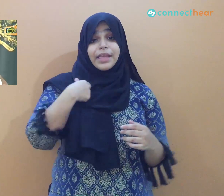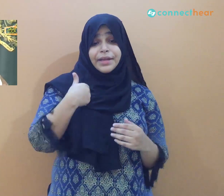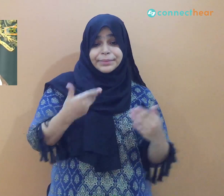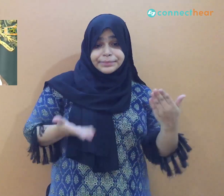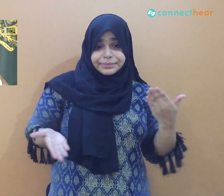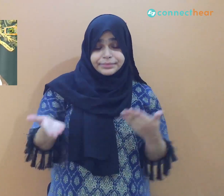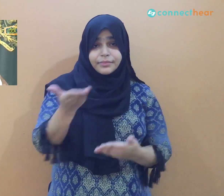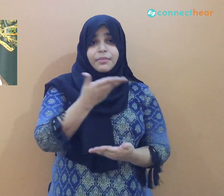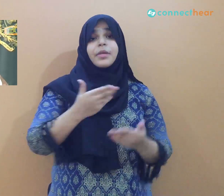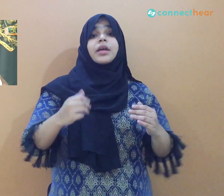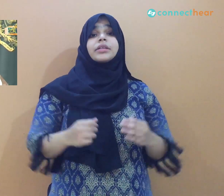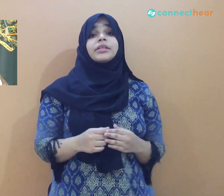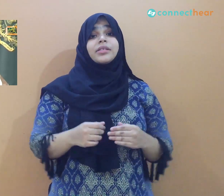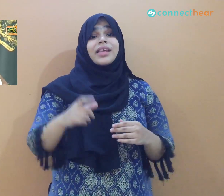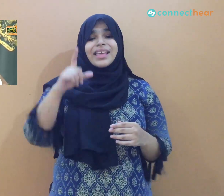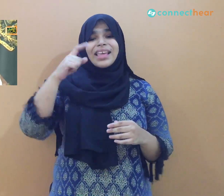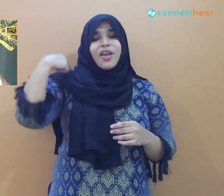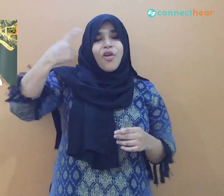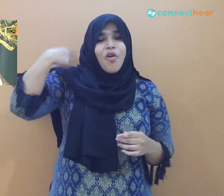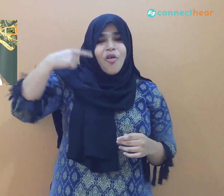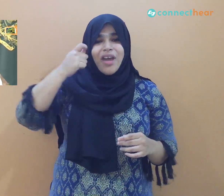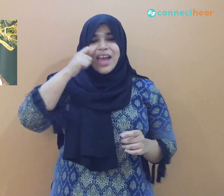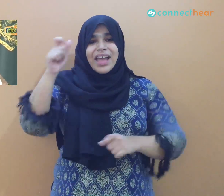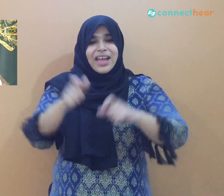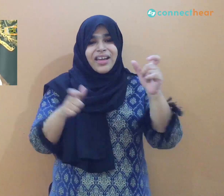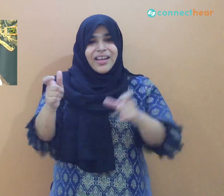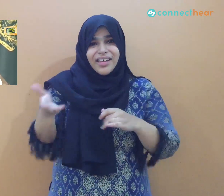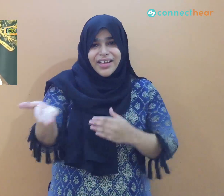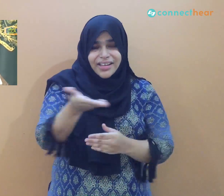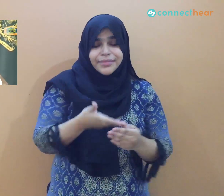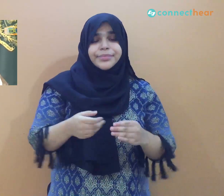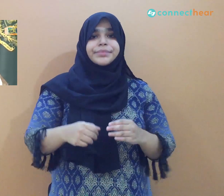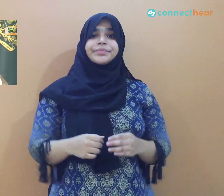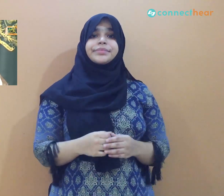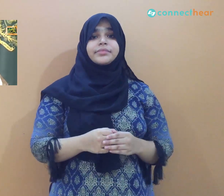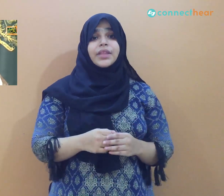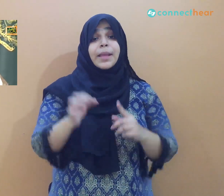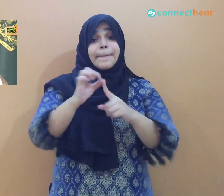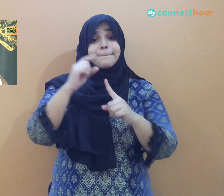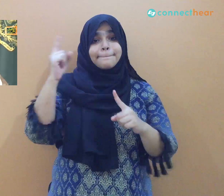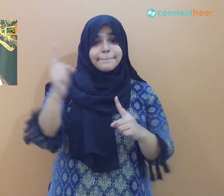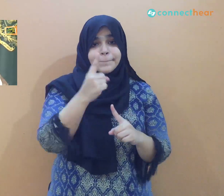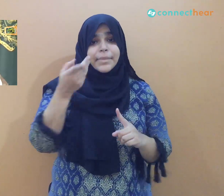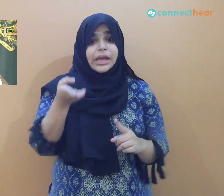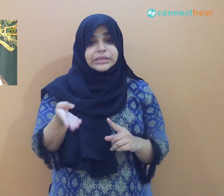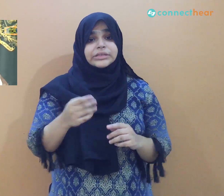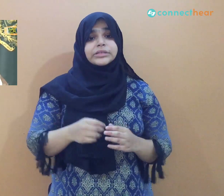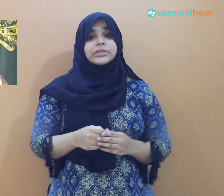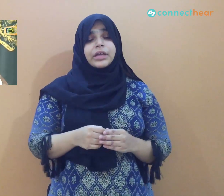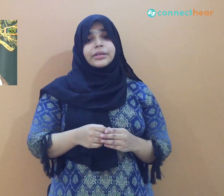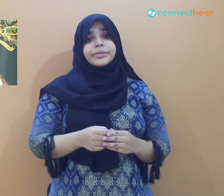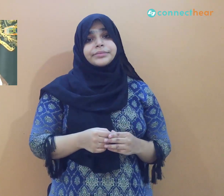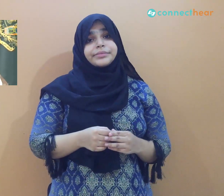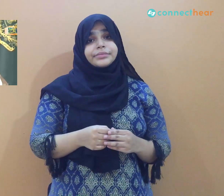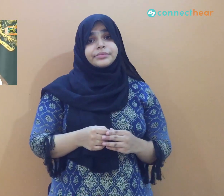ہماری لیبر فورس سروے، یہ پاکستان کی ایک